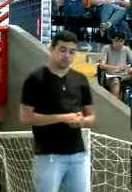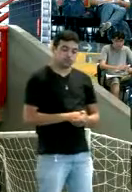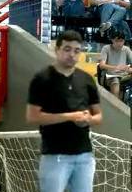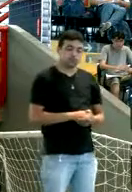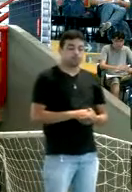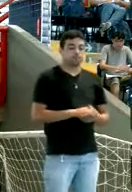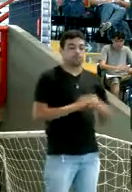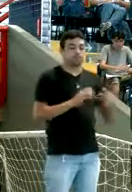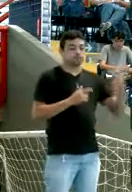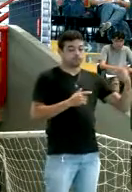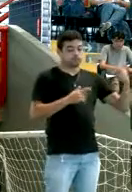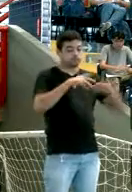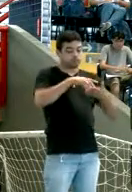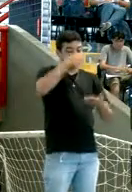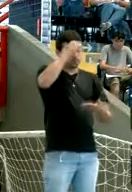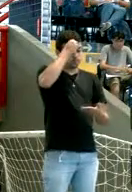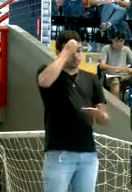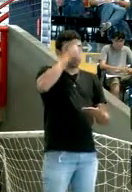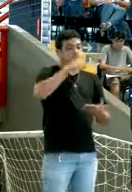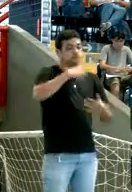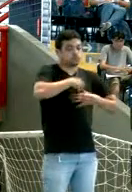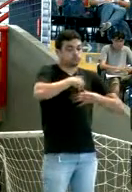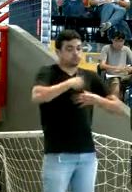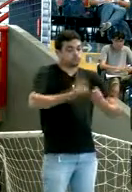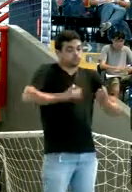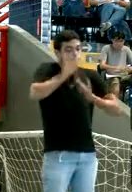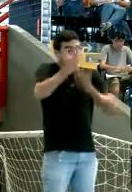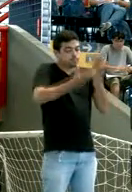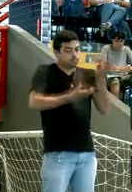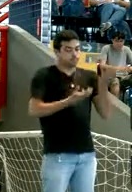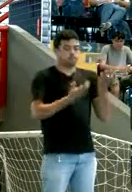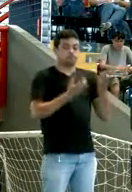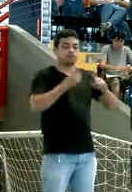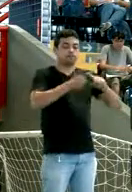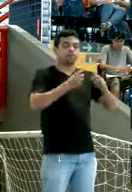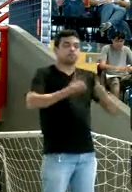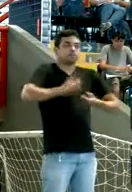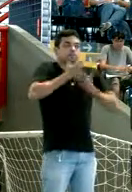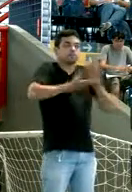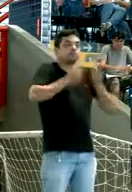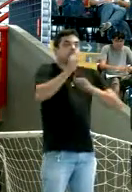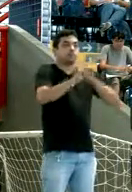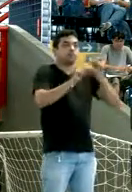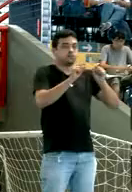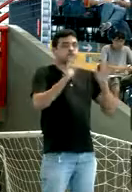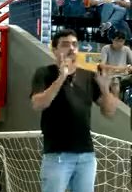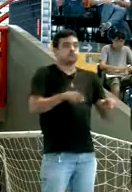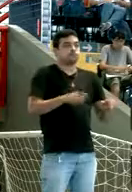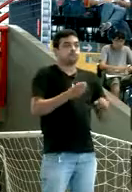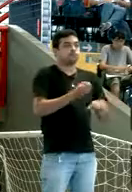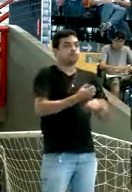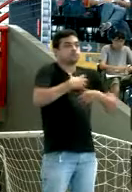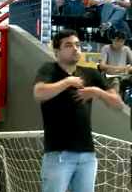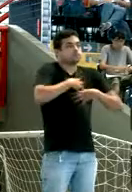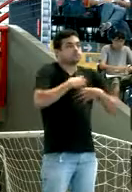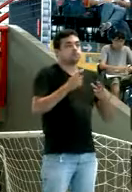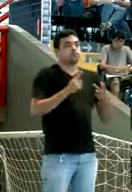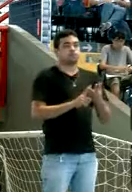Segunda teoria sobre a arte. Arte como expressão. Expressão de quê? Expressão de